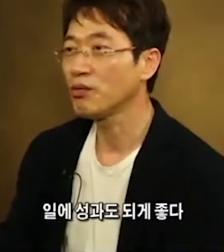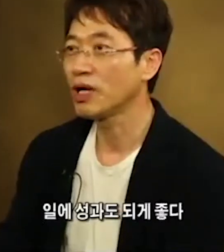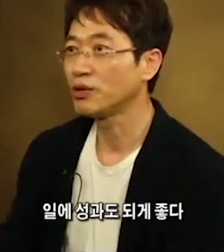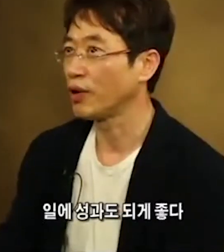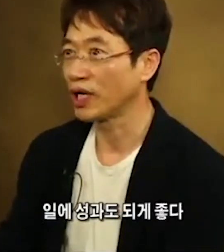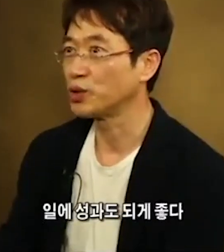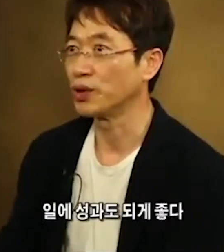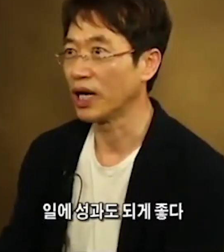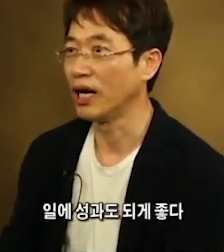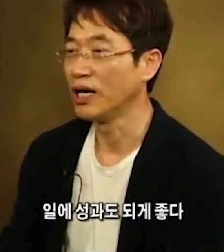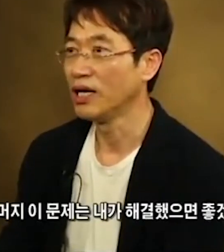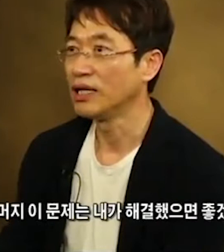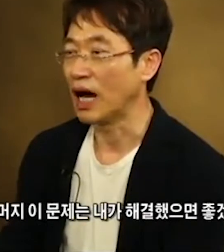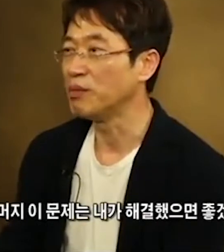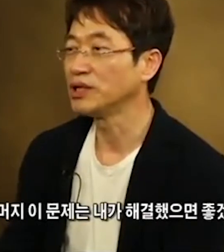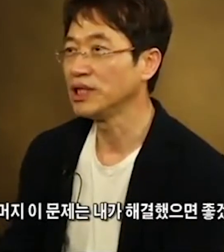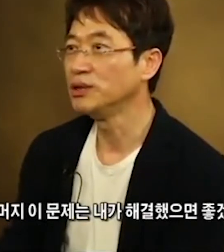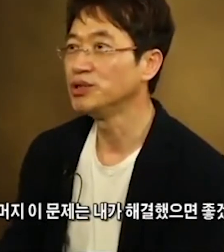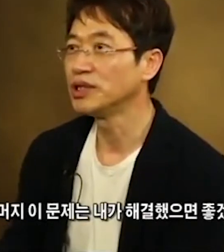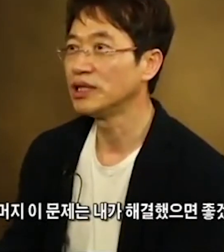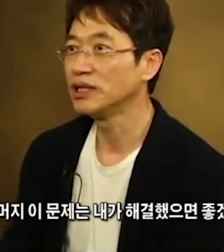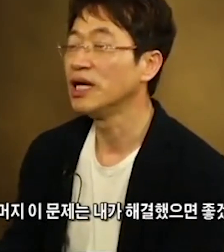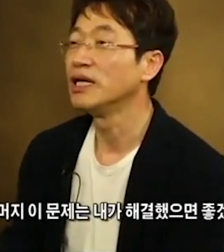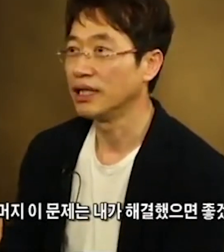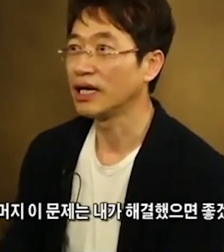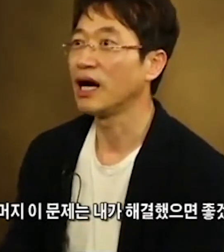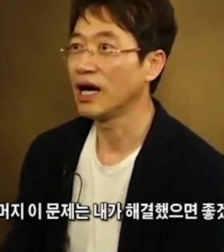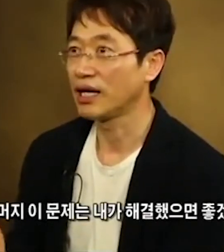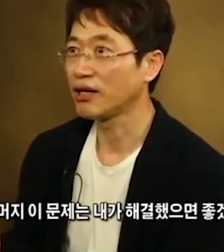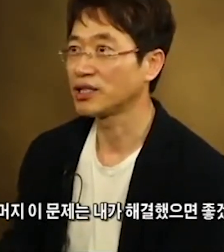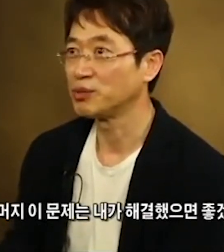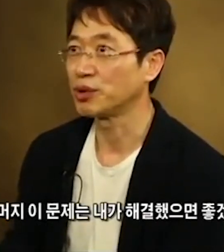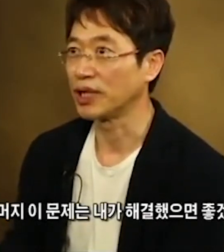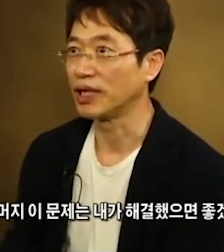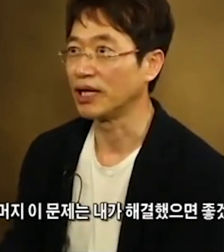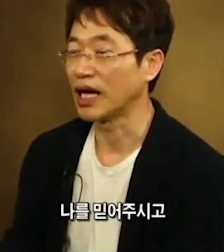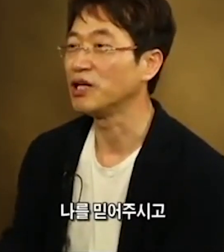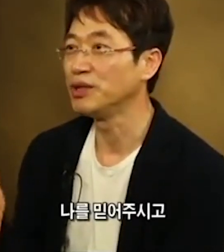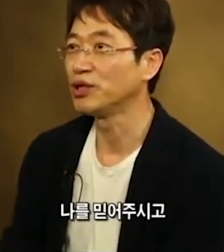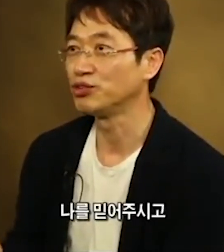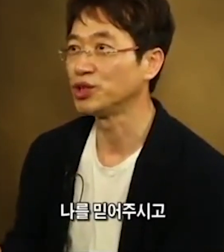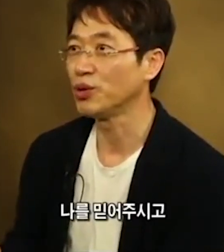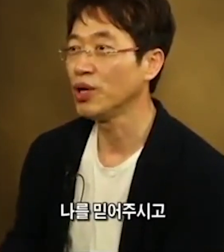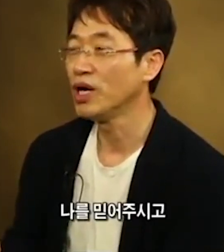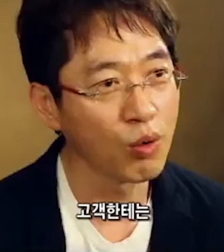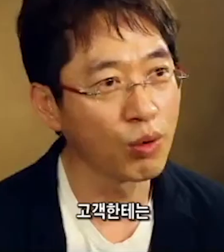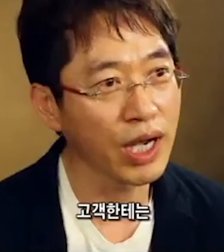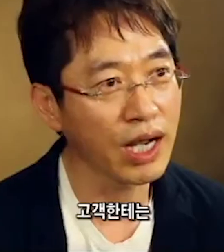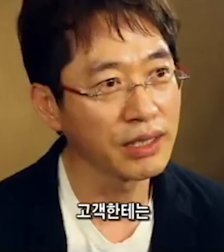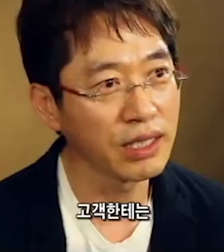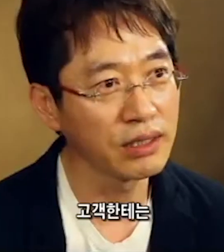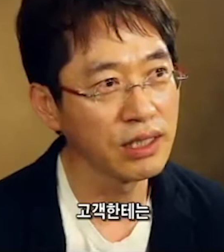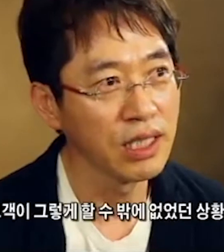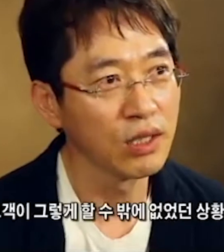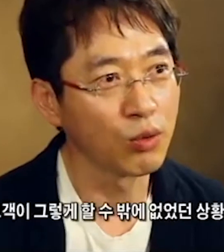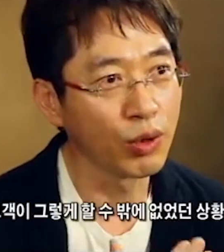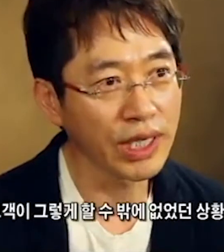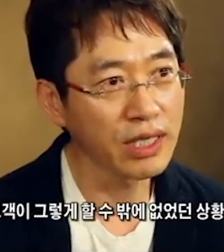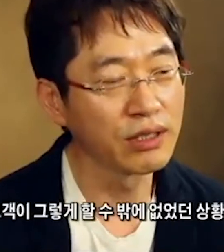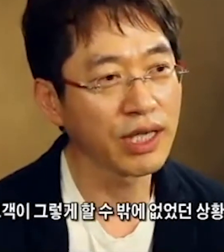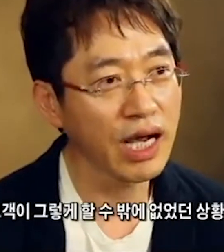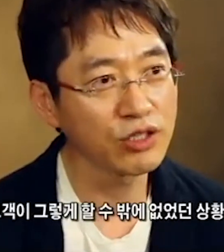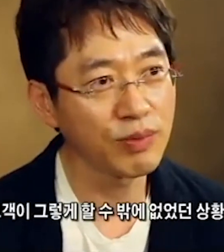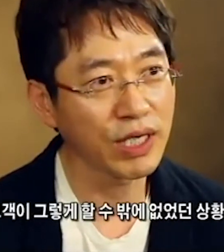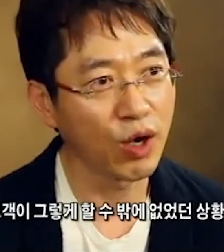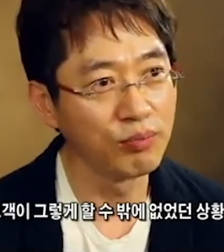일의 성과도 되게 좋다. 나머지 이 문제는 내가 해결했으면 좋겠다. 나를 믿어주시고 고객한테는